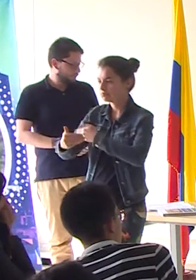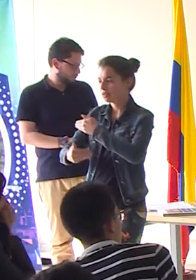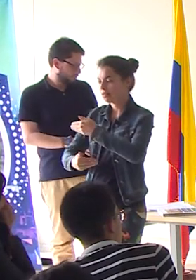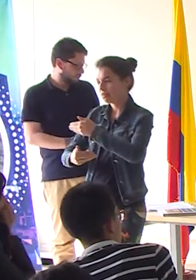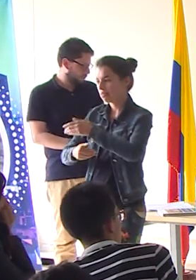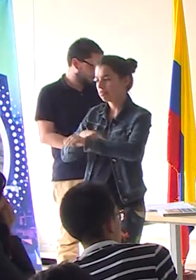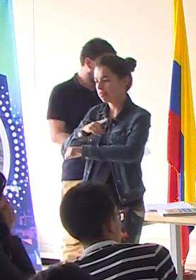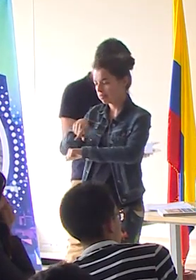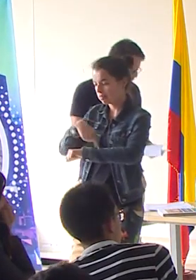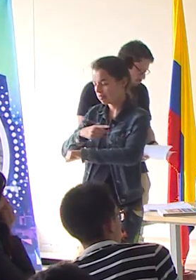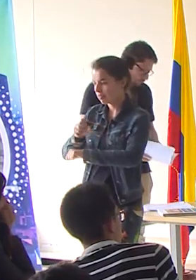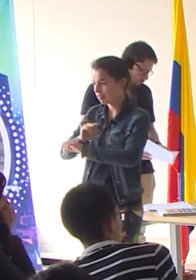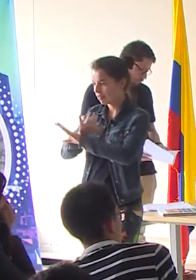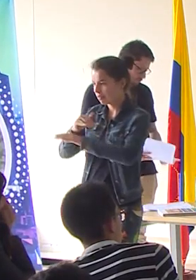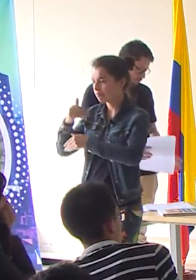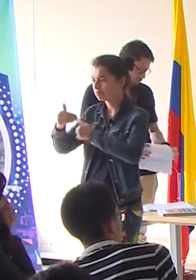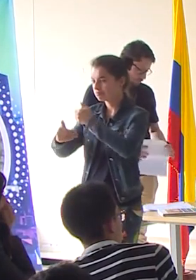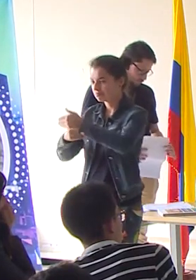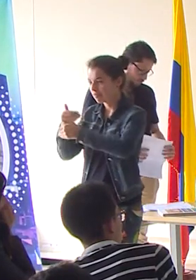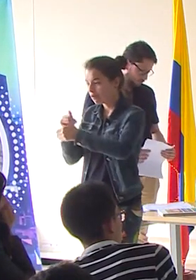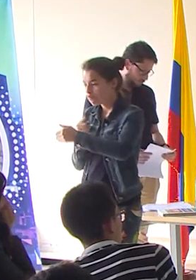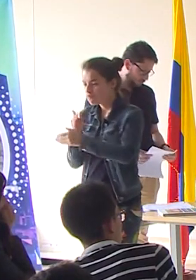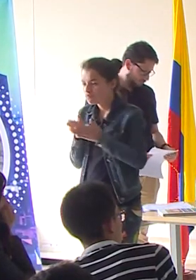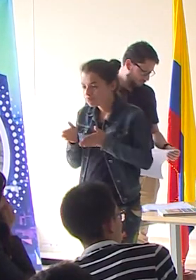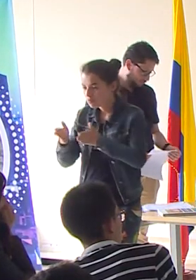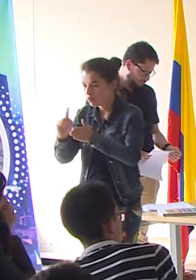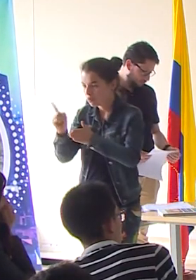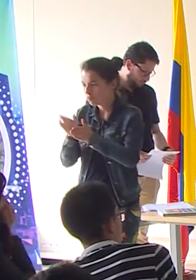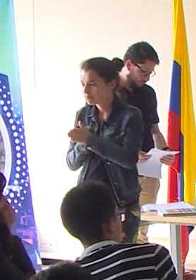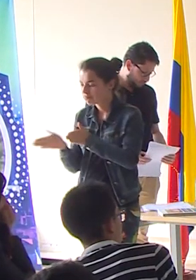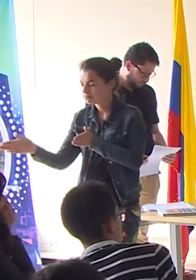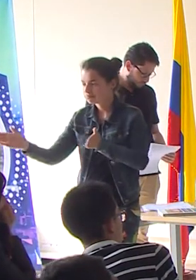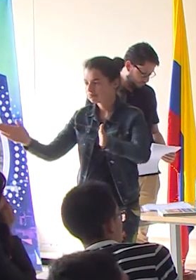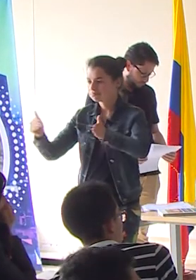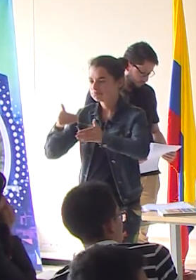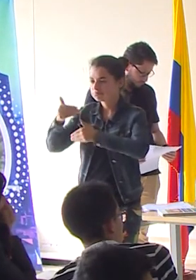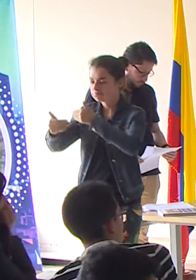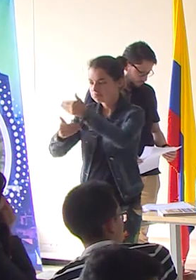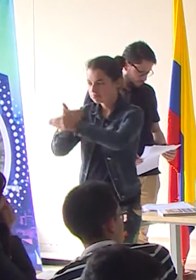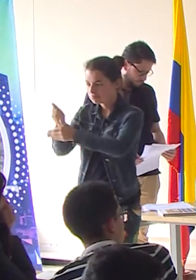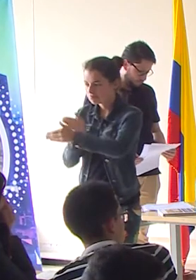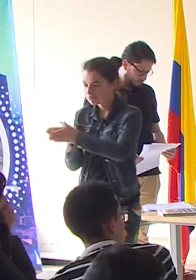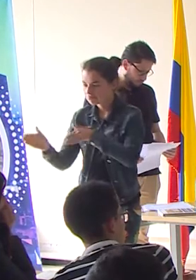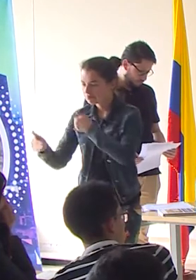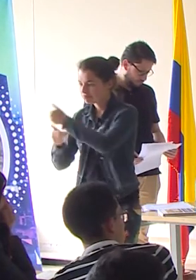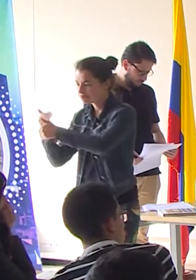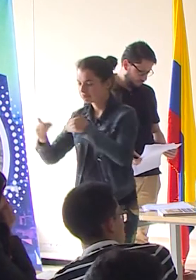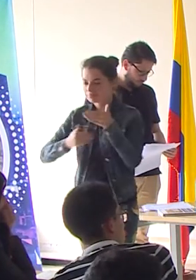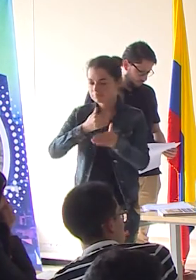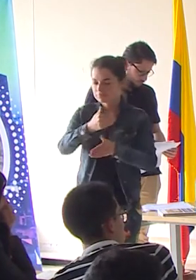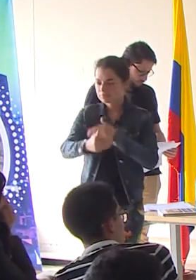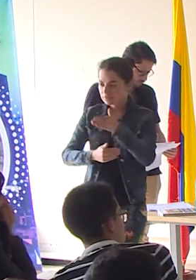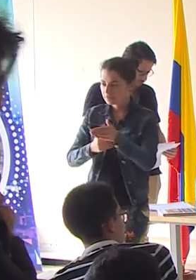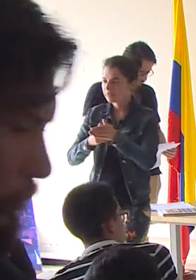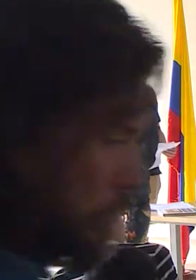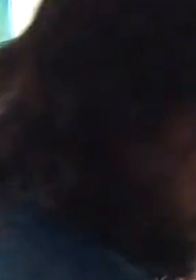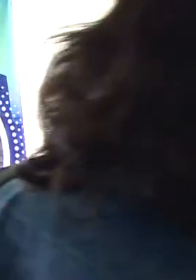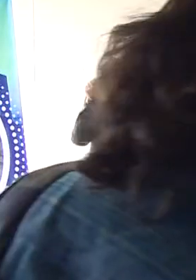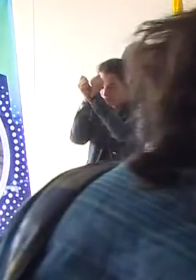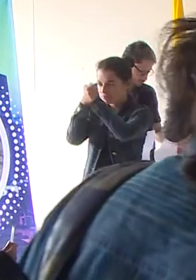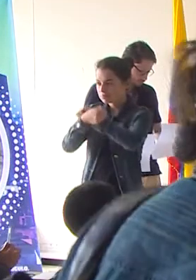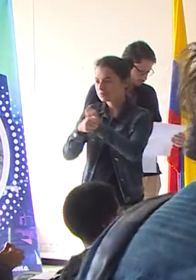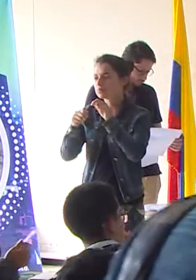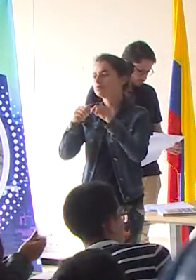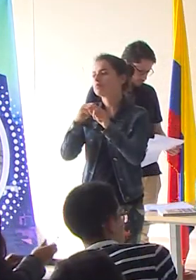tiene que avanzar por diferentes frentes supone la transformación de conceptos mentales sobre las relaciones sociales sobre las